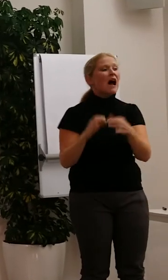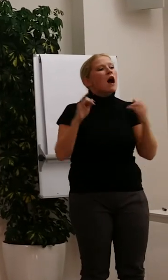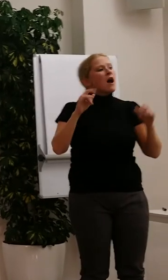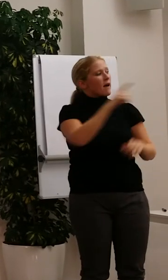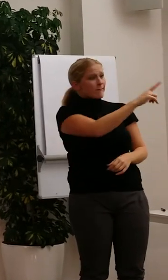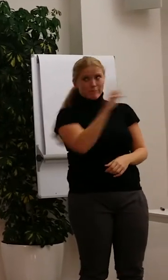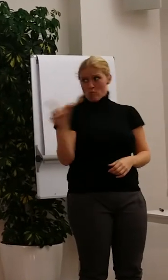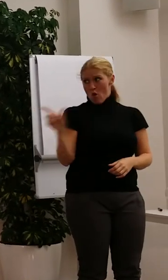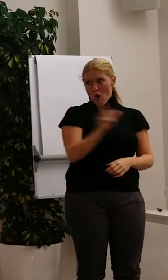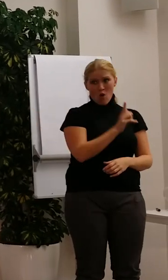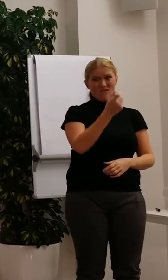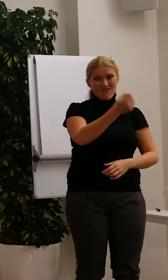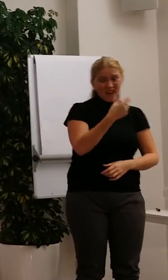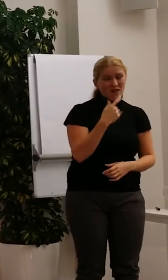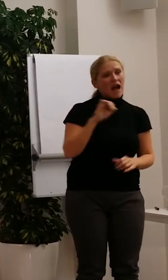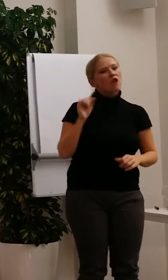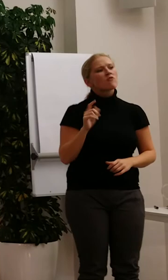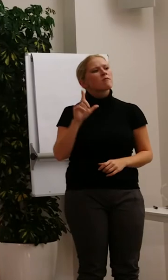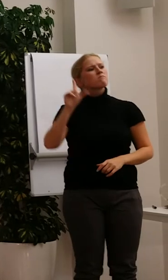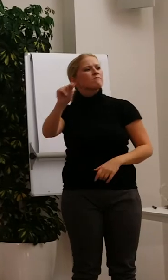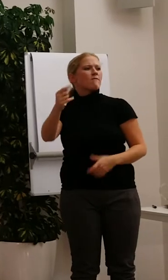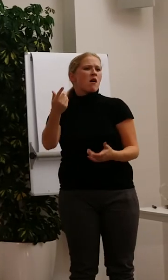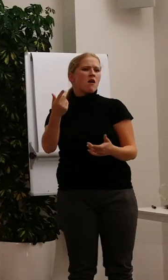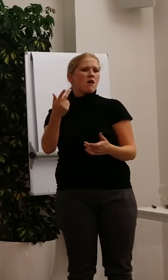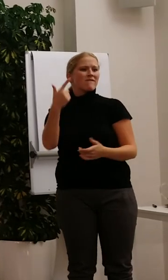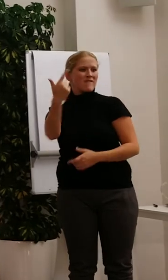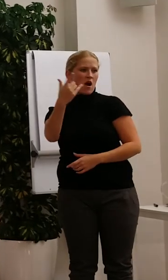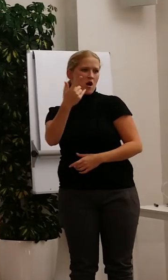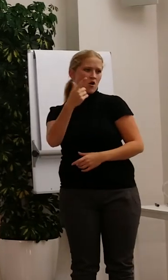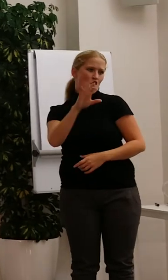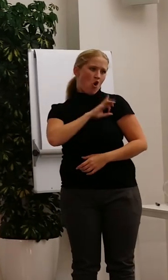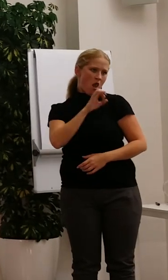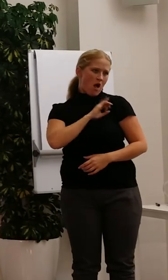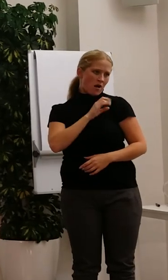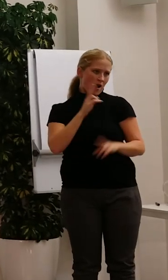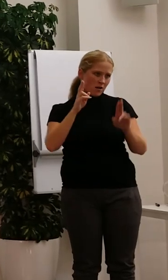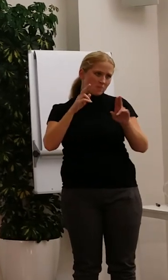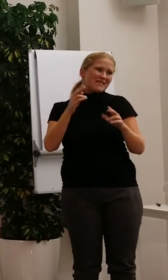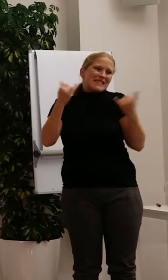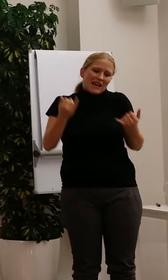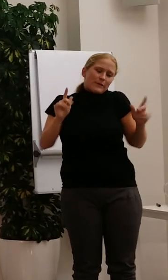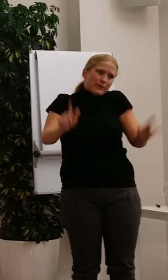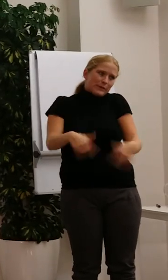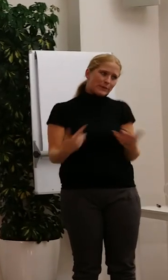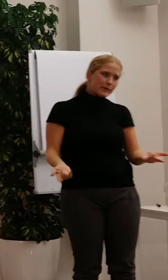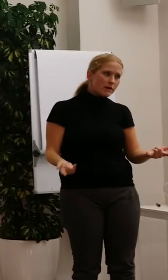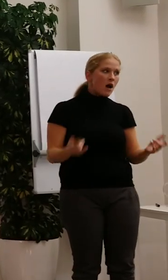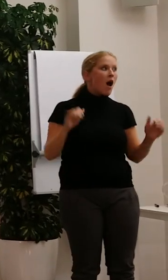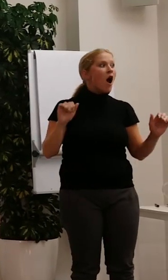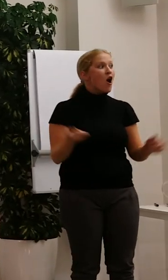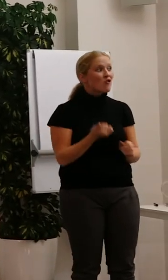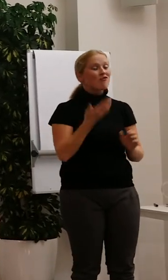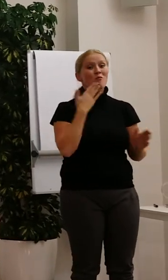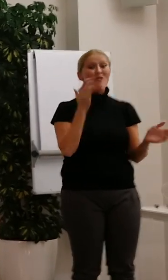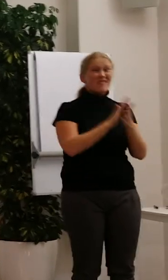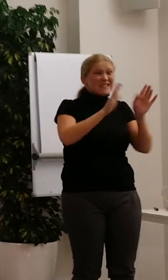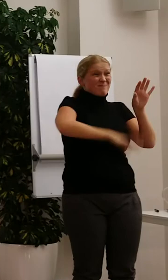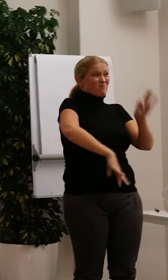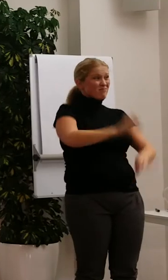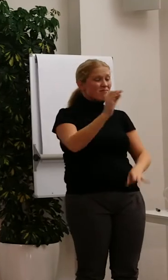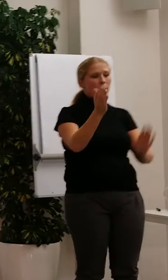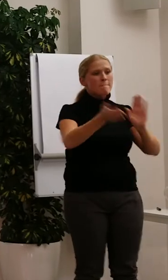nejsou, ale my jsme víc edukativní a víc dramaťácké a pedagogické. A potom jsme tady sehnali naprosto dokonalé marketáky